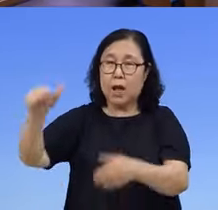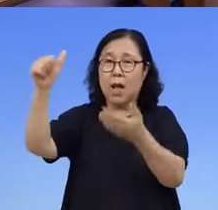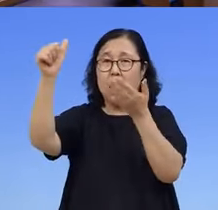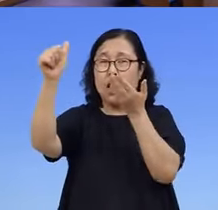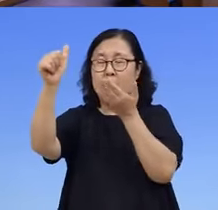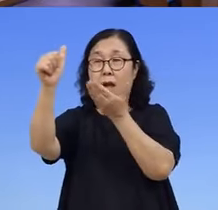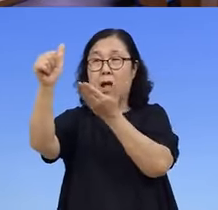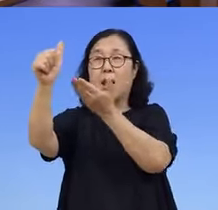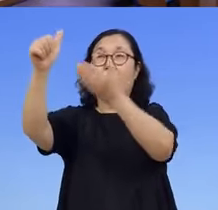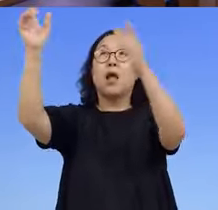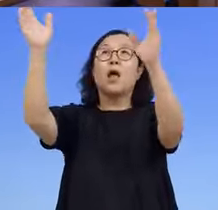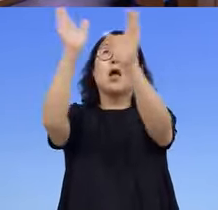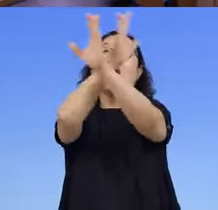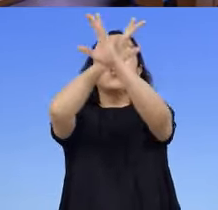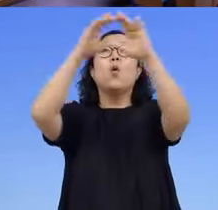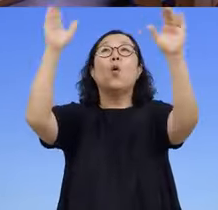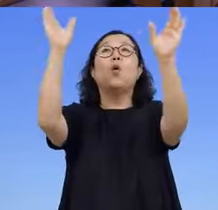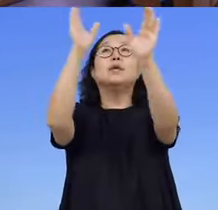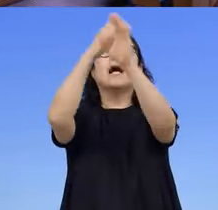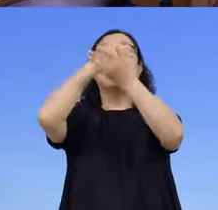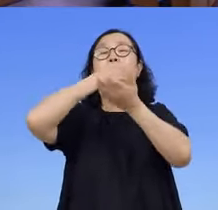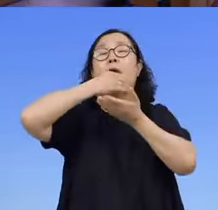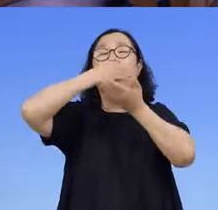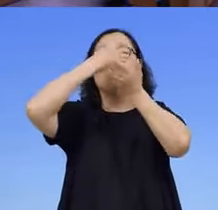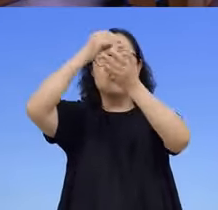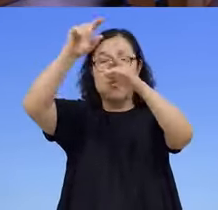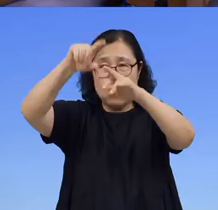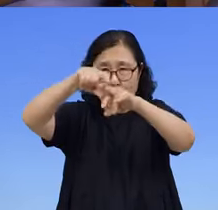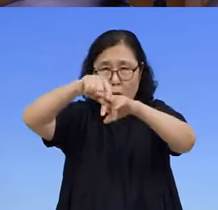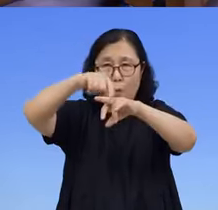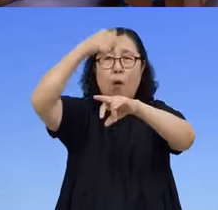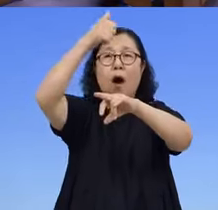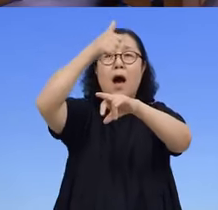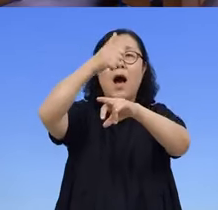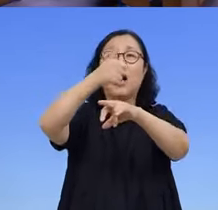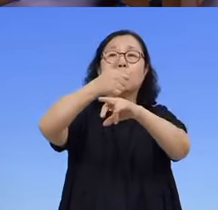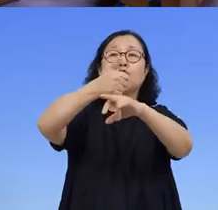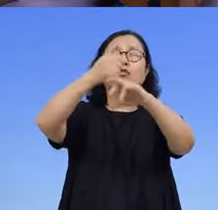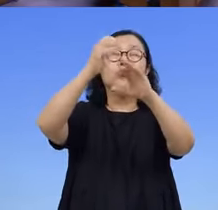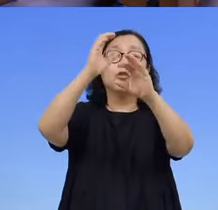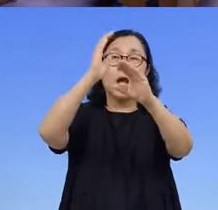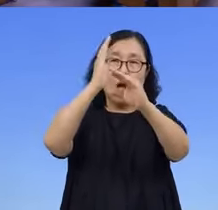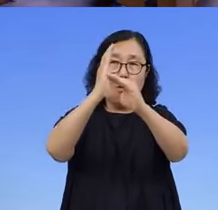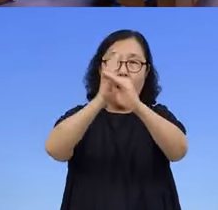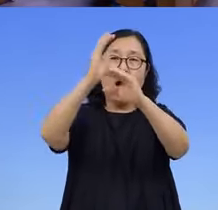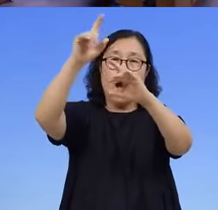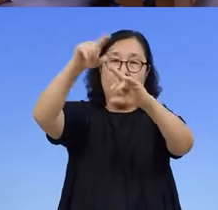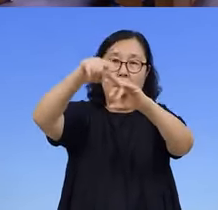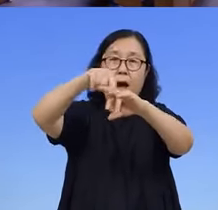다윗의 자손, 호산나, 불러 왕 중의 왕,